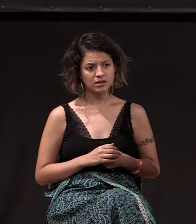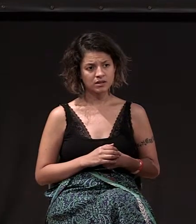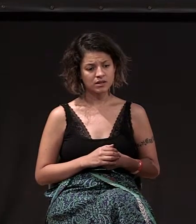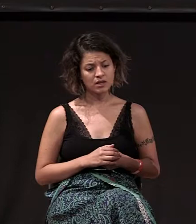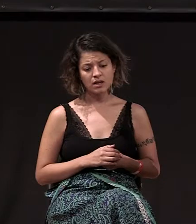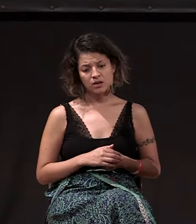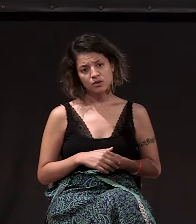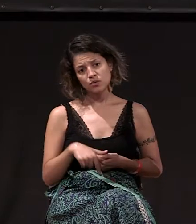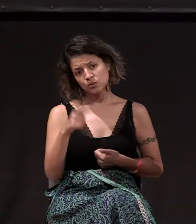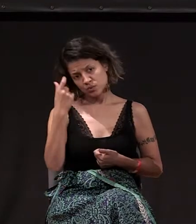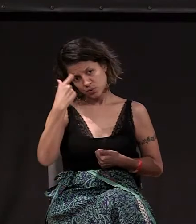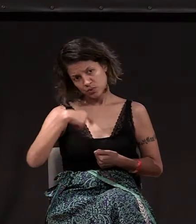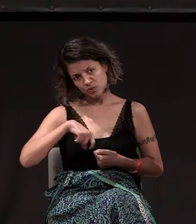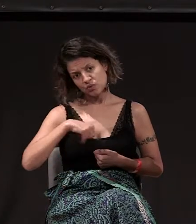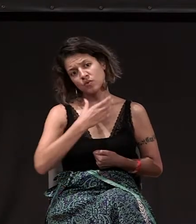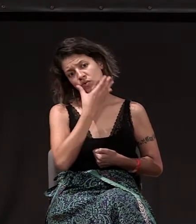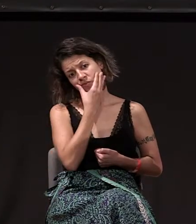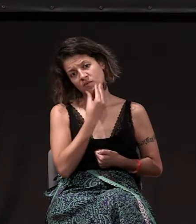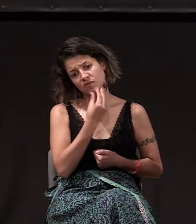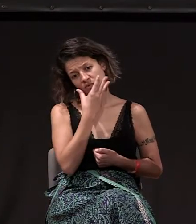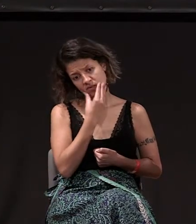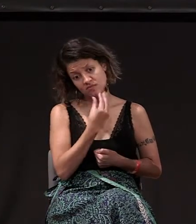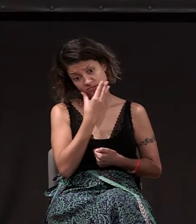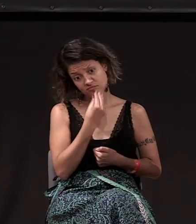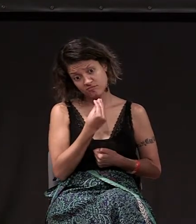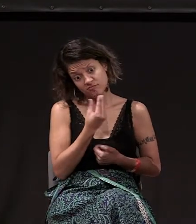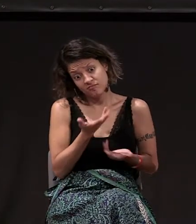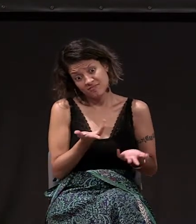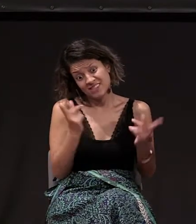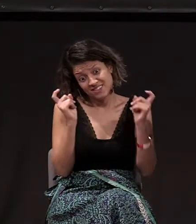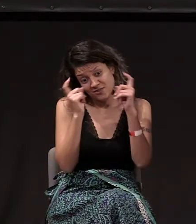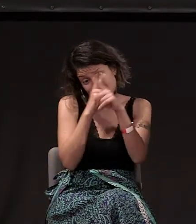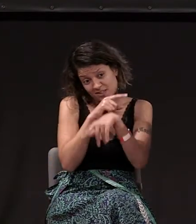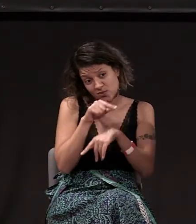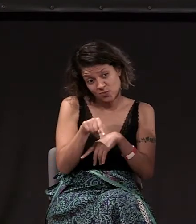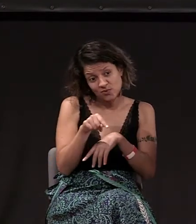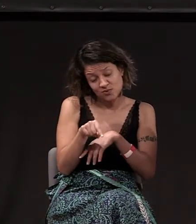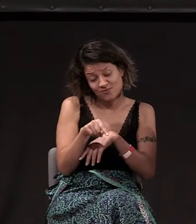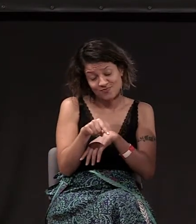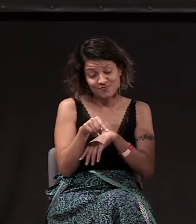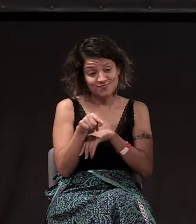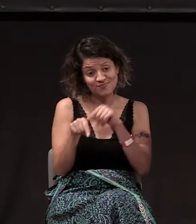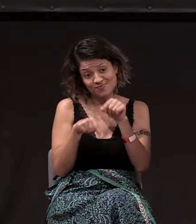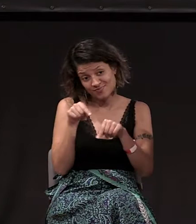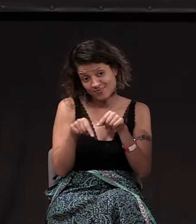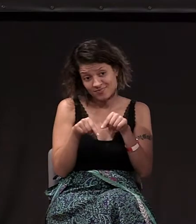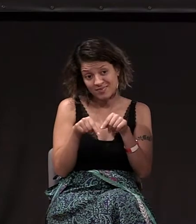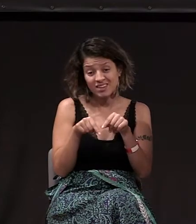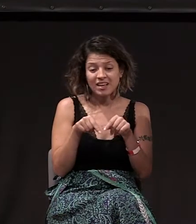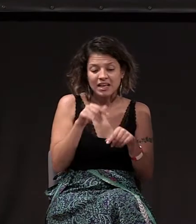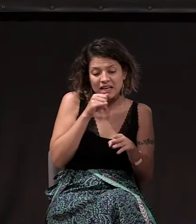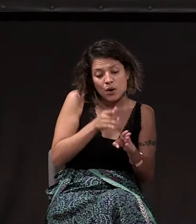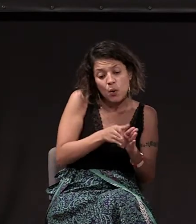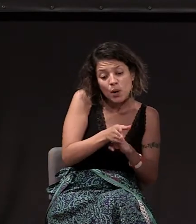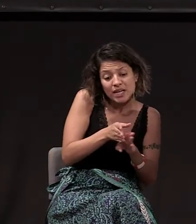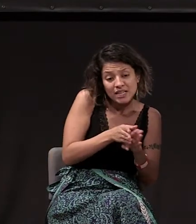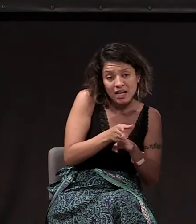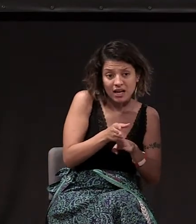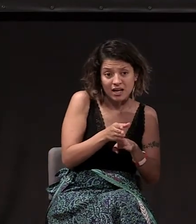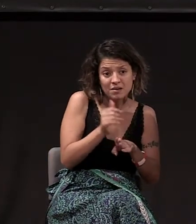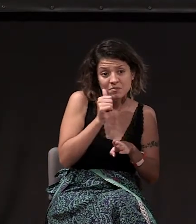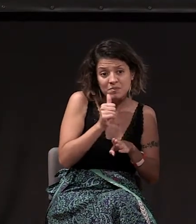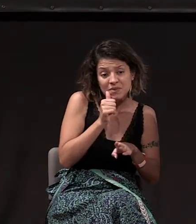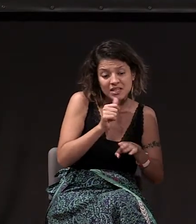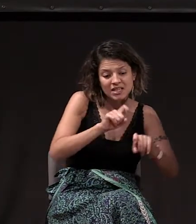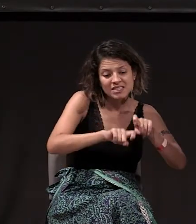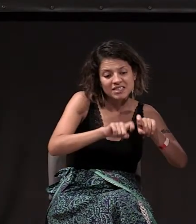homem, para mim é um pouco difícil lidar com essas questões, principalmente de orientar sexualmente as meninas.